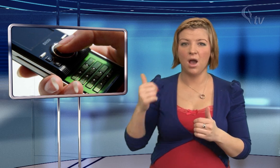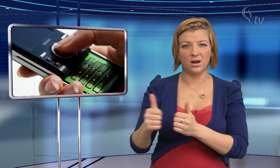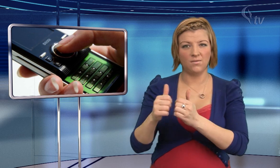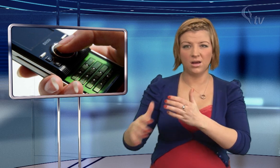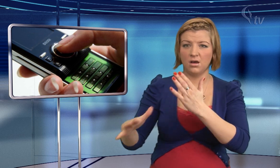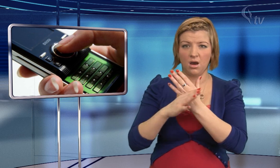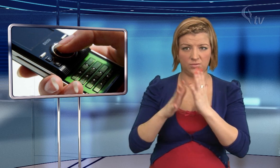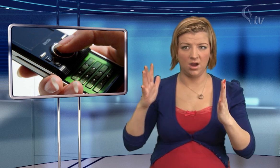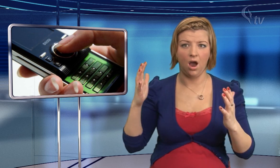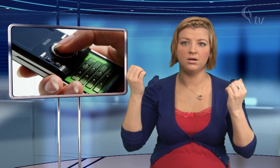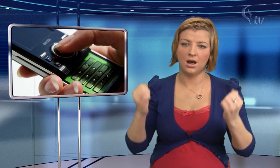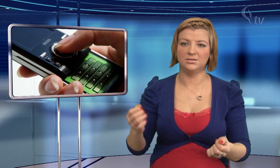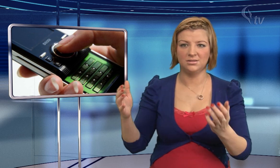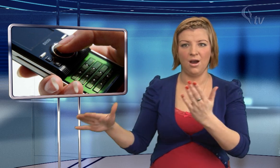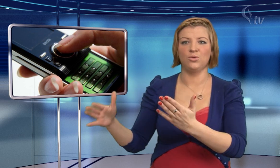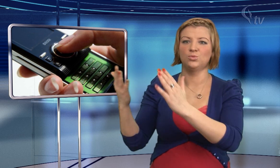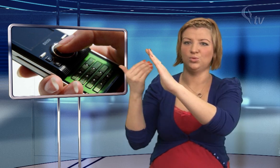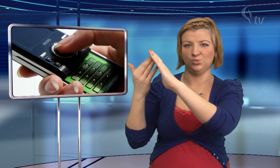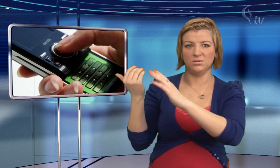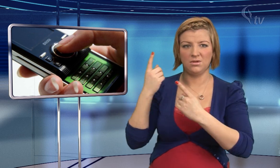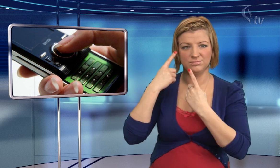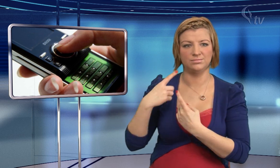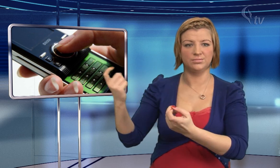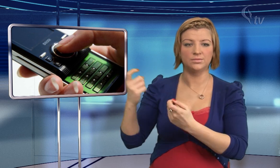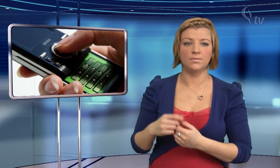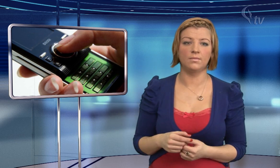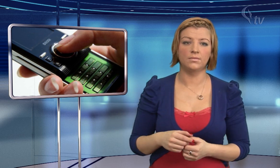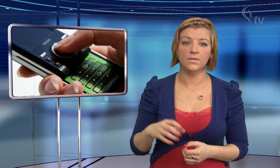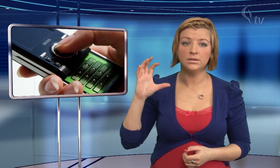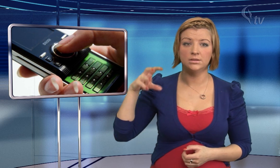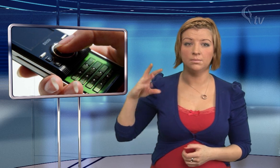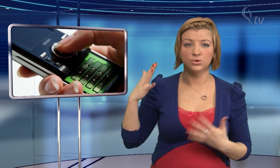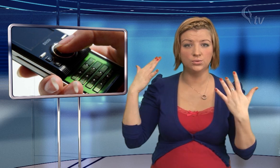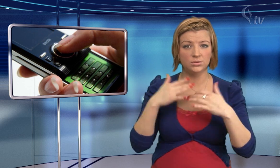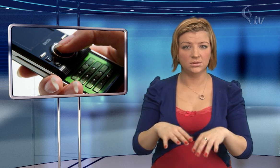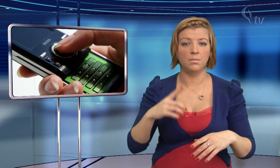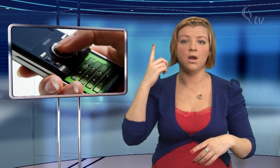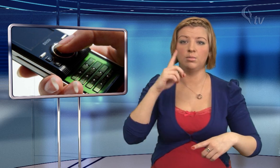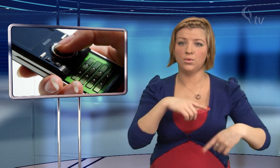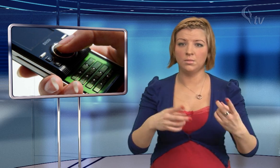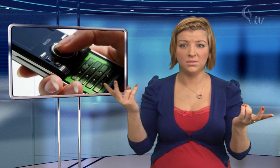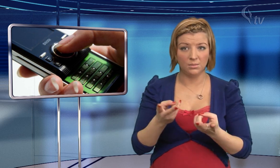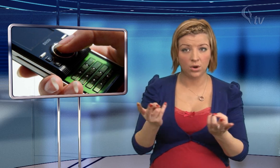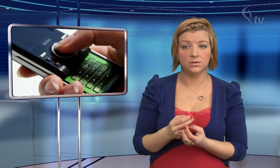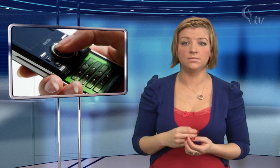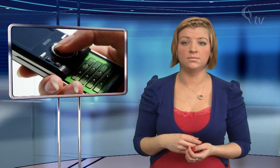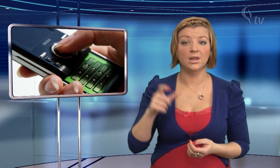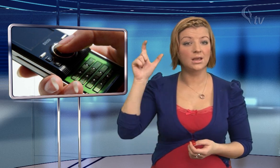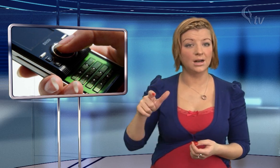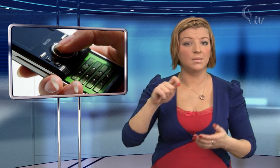olles ilma kõrvalise abita väga raske, kui mitte isegi võimatu endale või kaaskodanikele abi kutsuda. SMS-süsteem